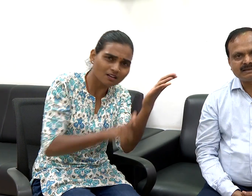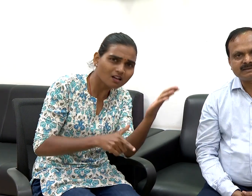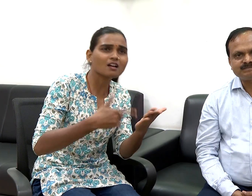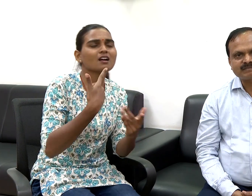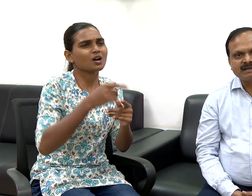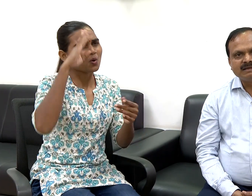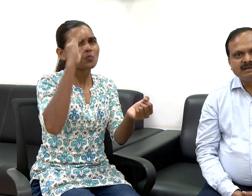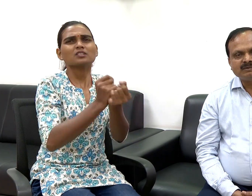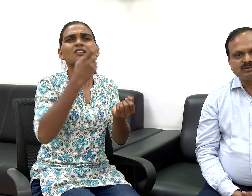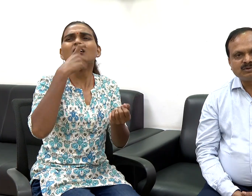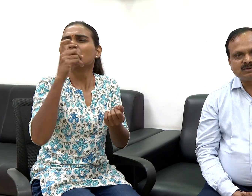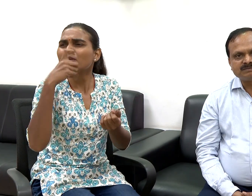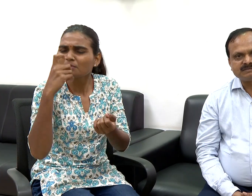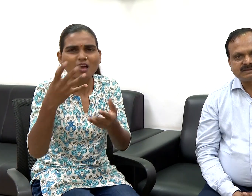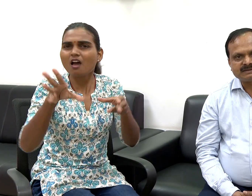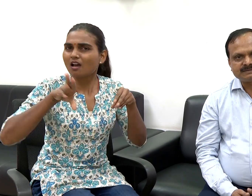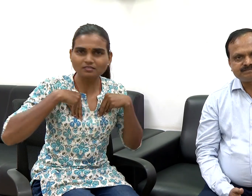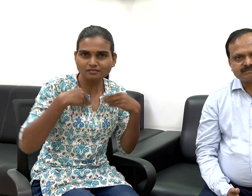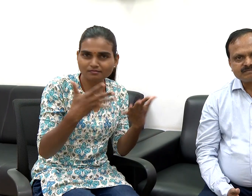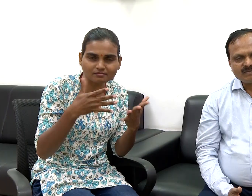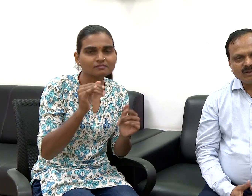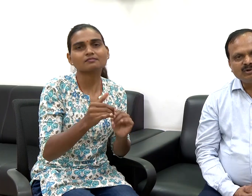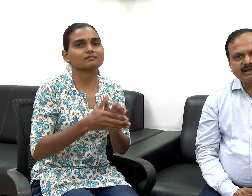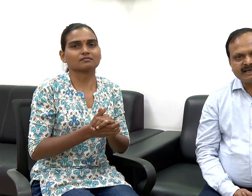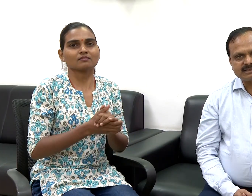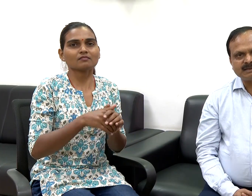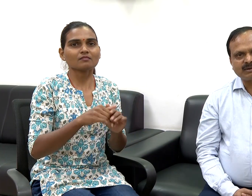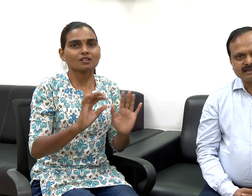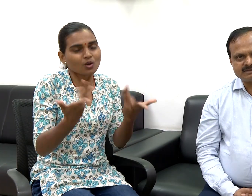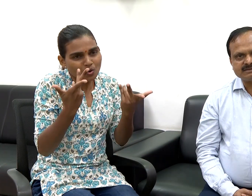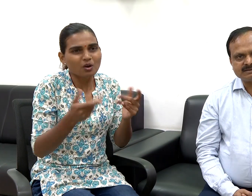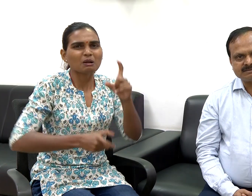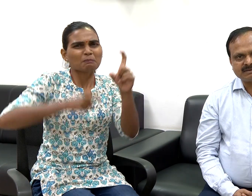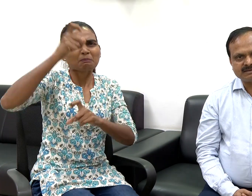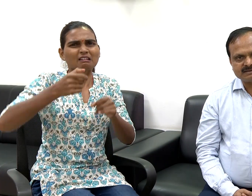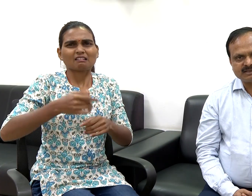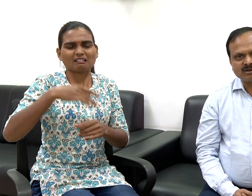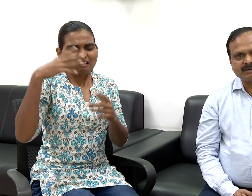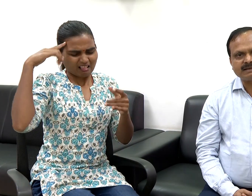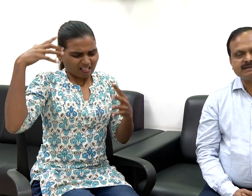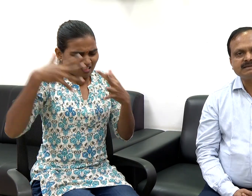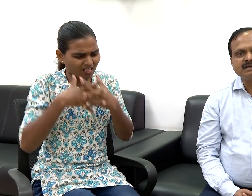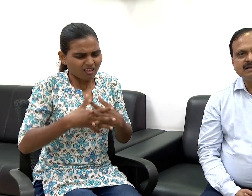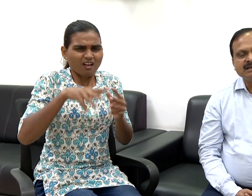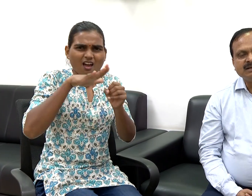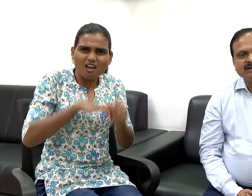हैं, उनको कोई हैरेसमेंट हो रहा है जहाँ जॉब कर रहे हैं,